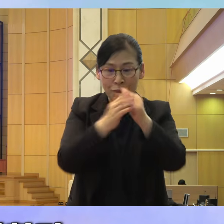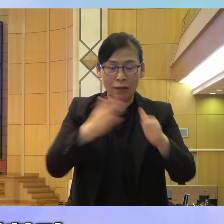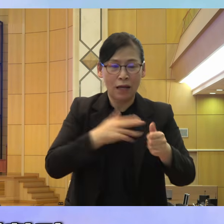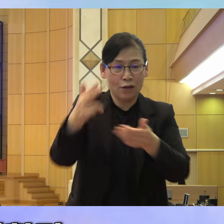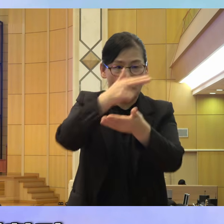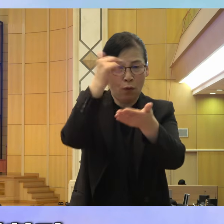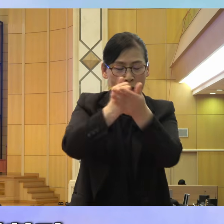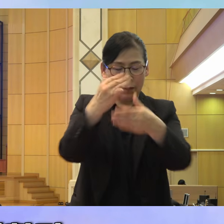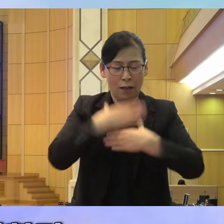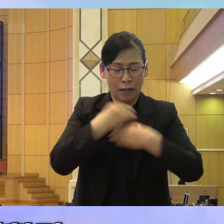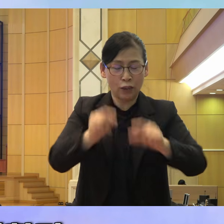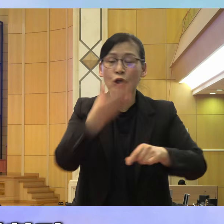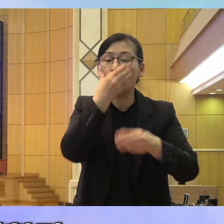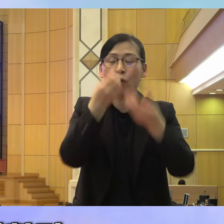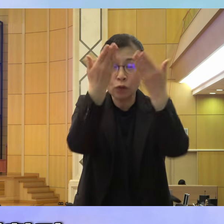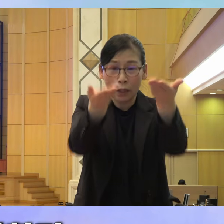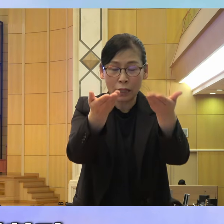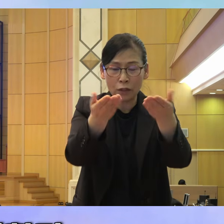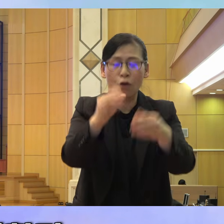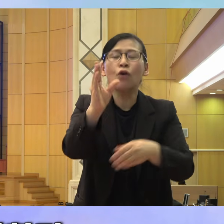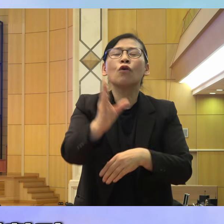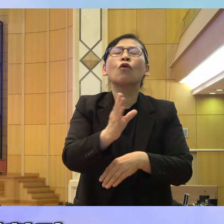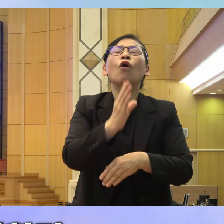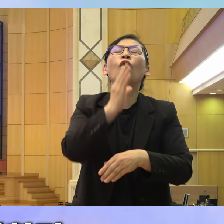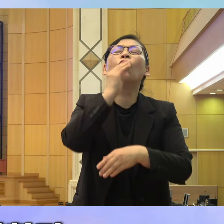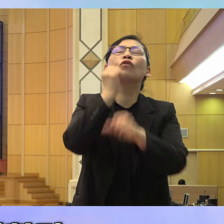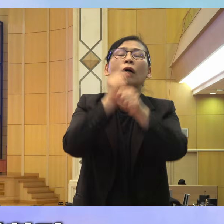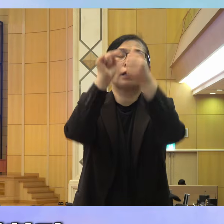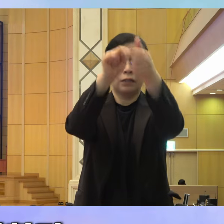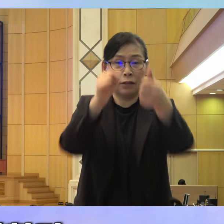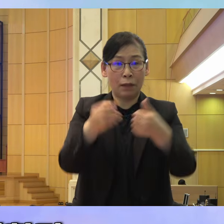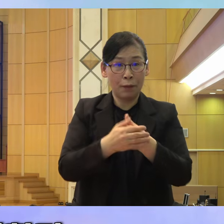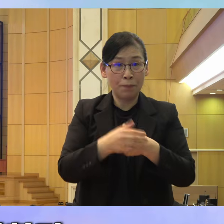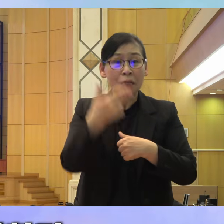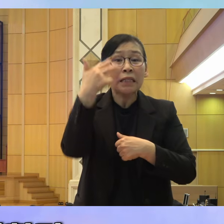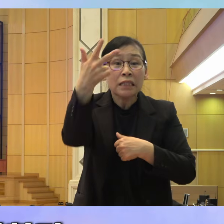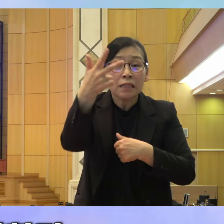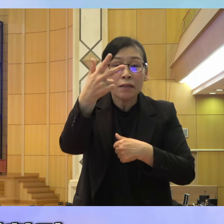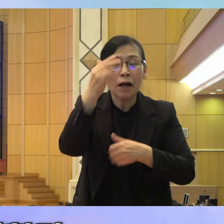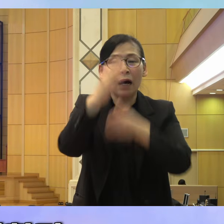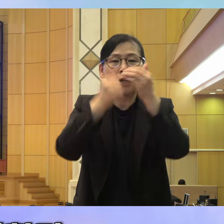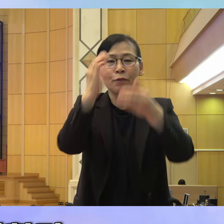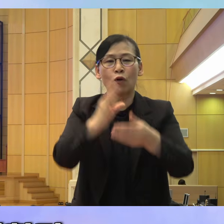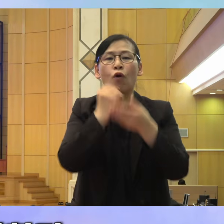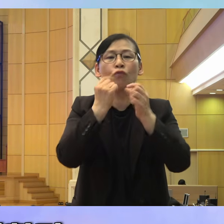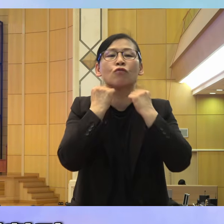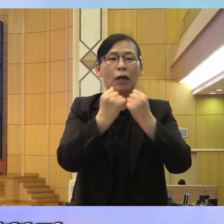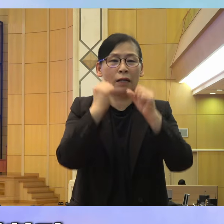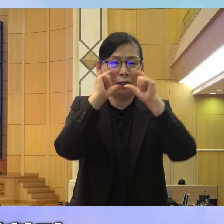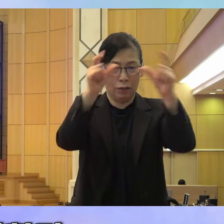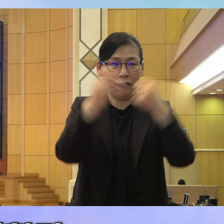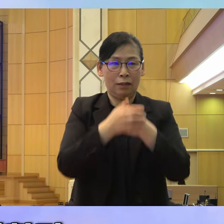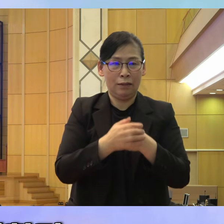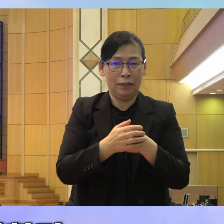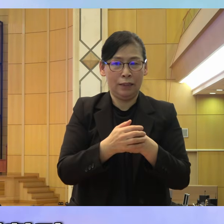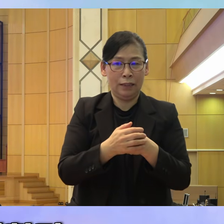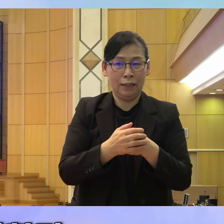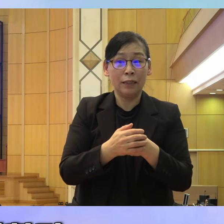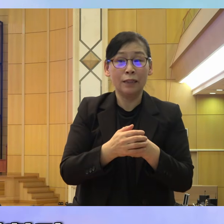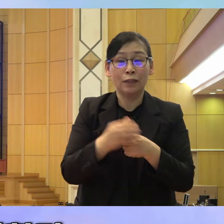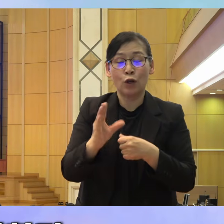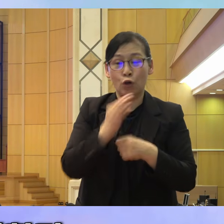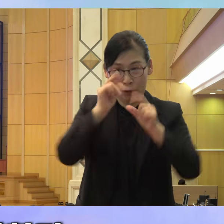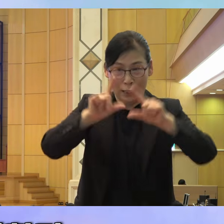여호와가 안식일을 복되게 그날을 거룩하게 하셨느니라. 그날을 복되게 하잖아요. 그래서 우리가